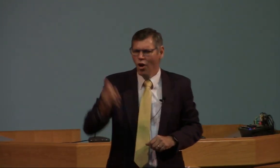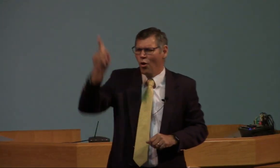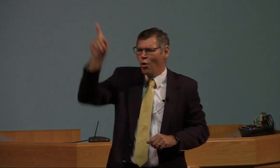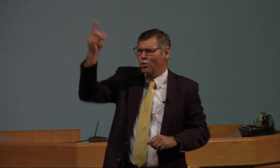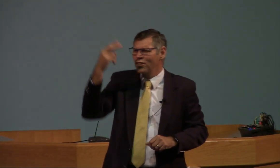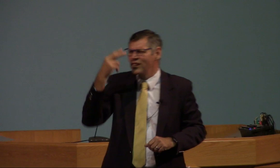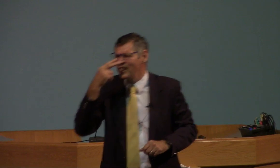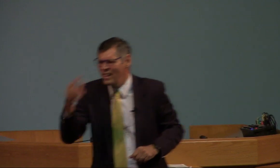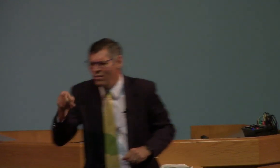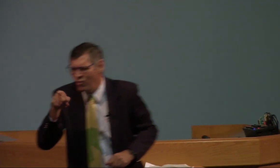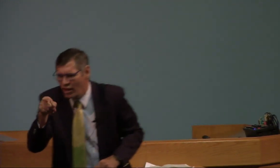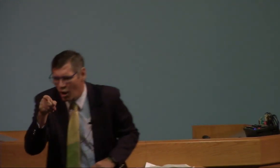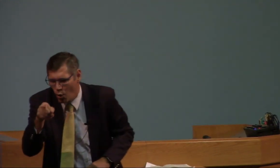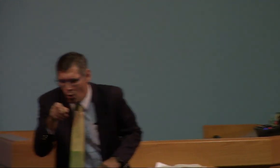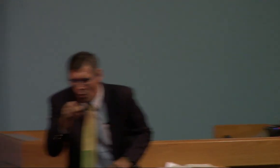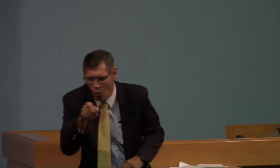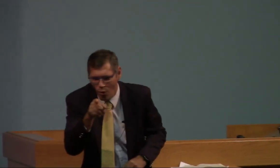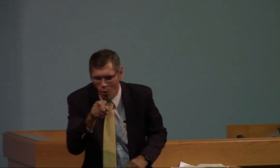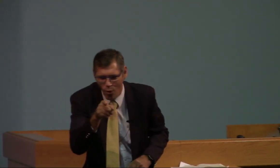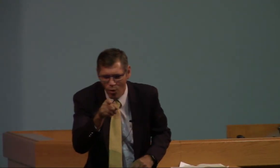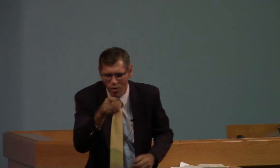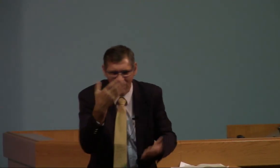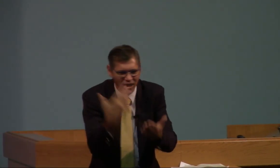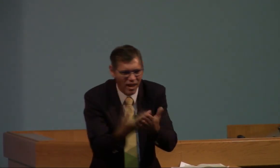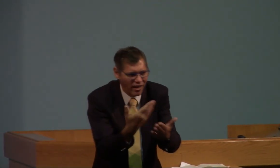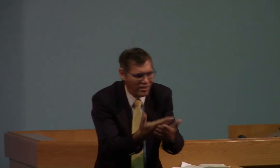God sien vir jou, kan.